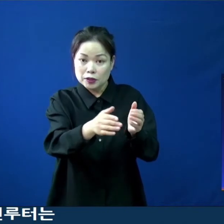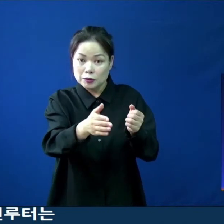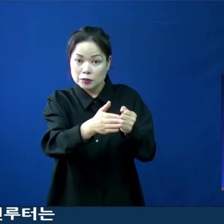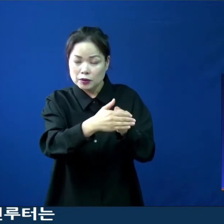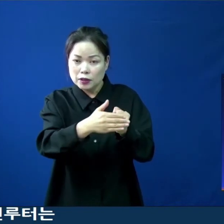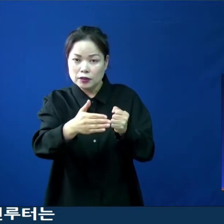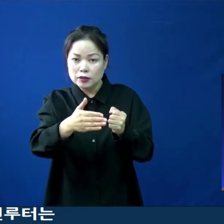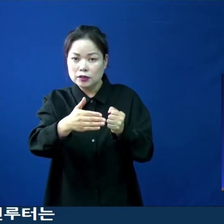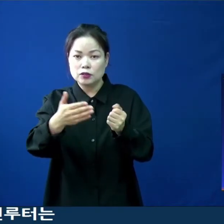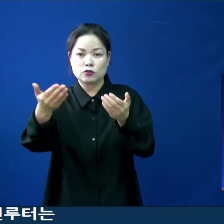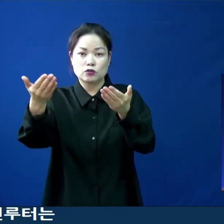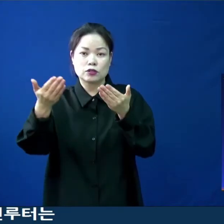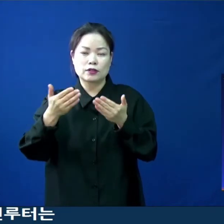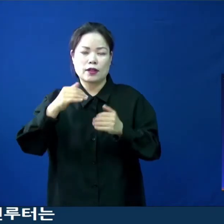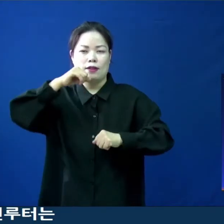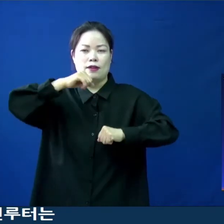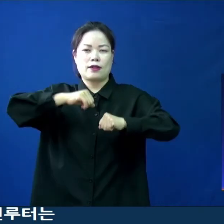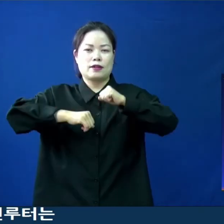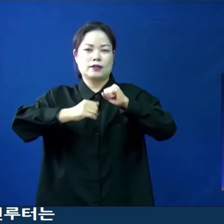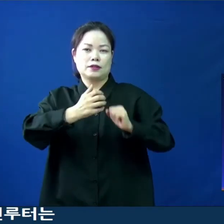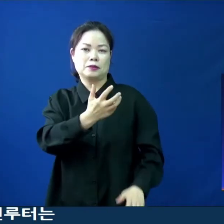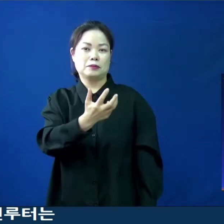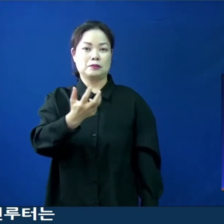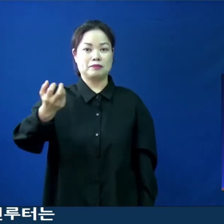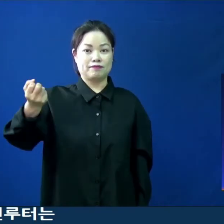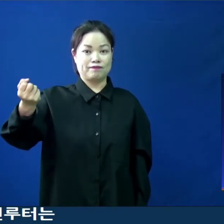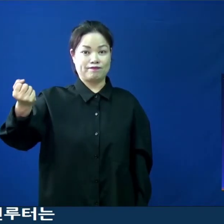믿음으로부터 흘러나오는 행위를 받으신다.